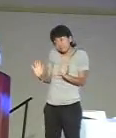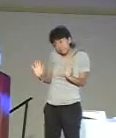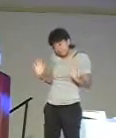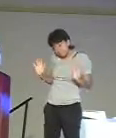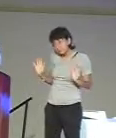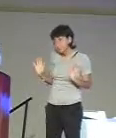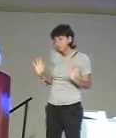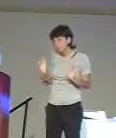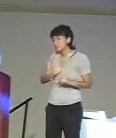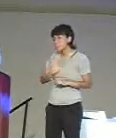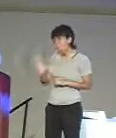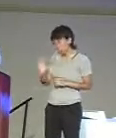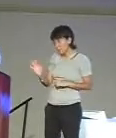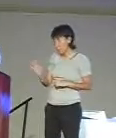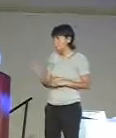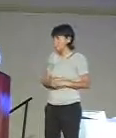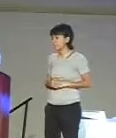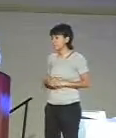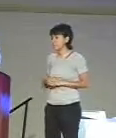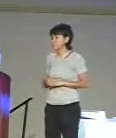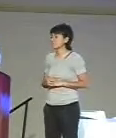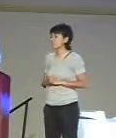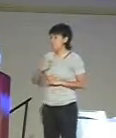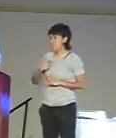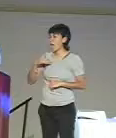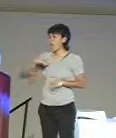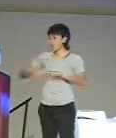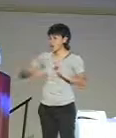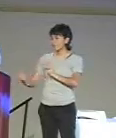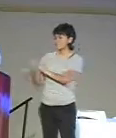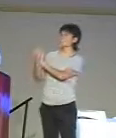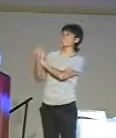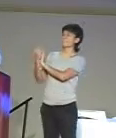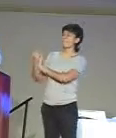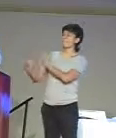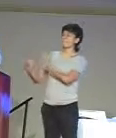como también lo hemos tratado con algunas personas.